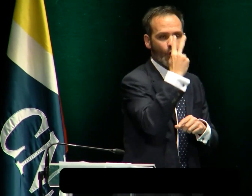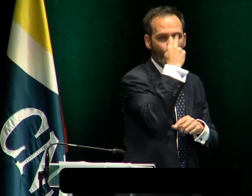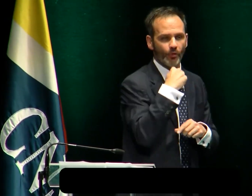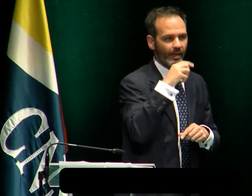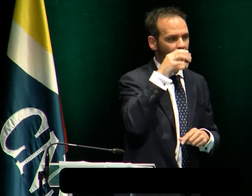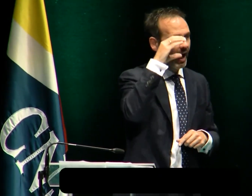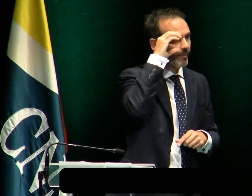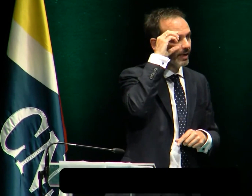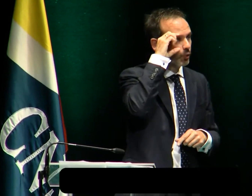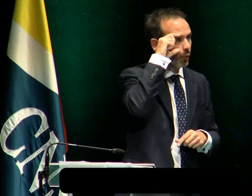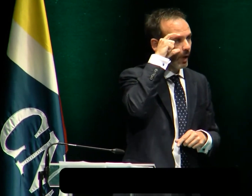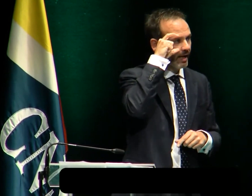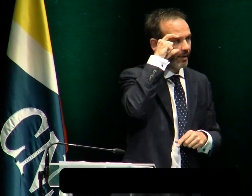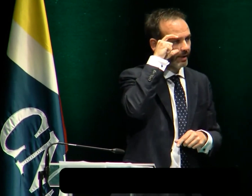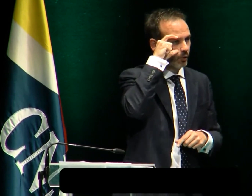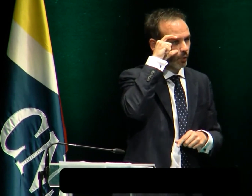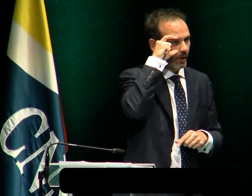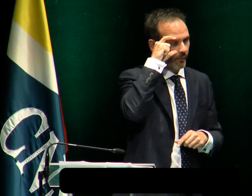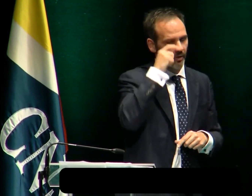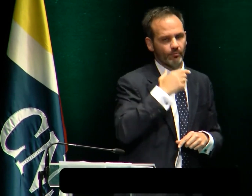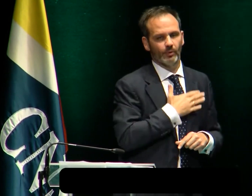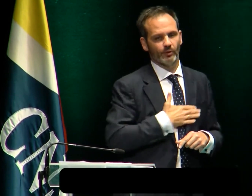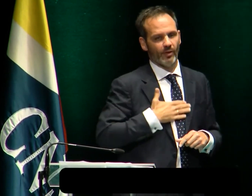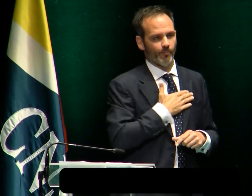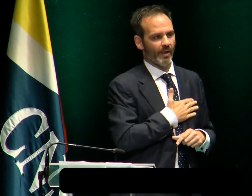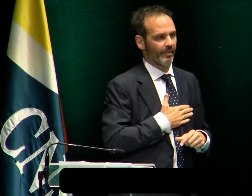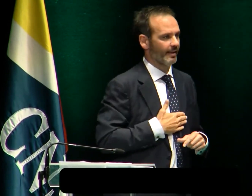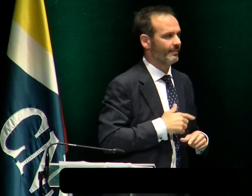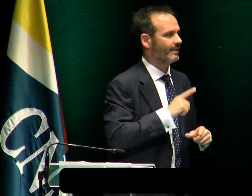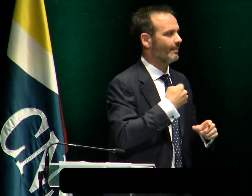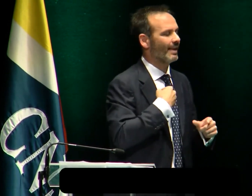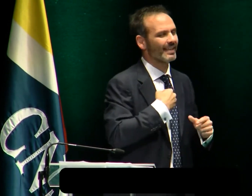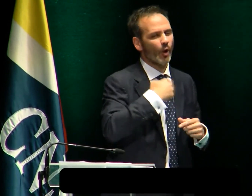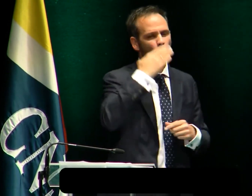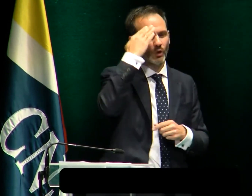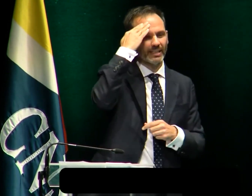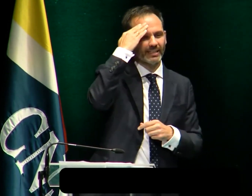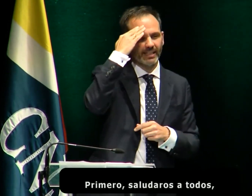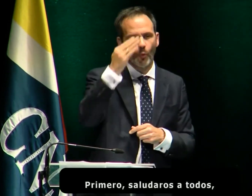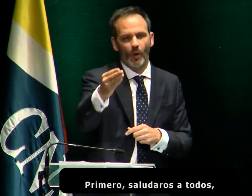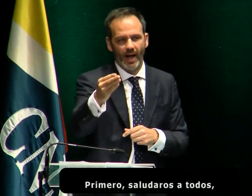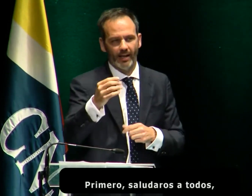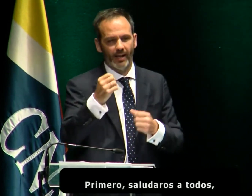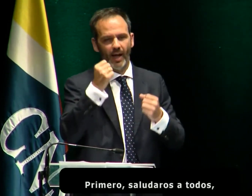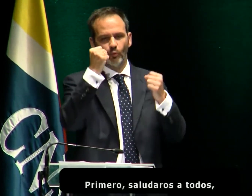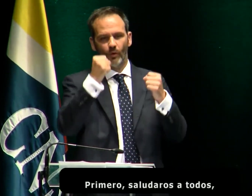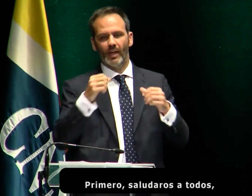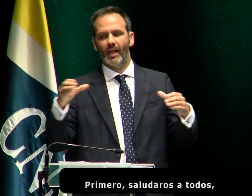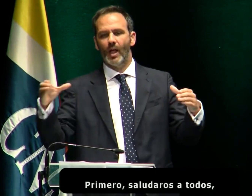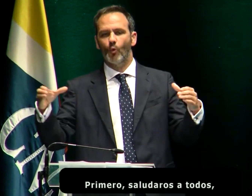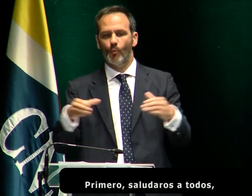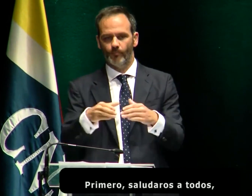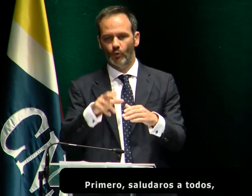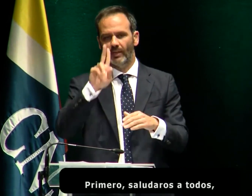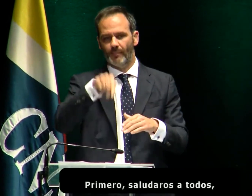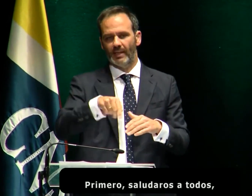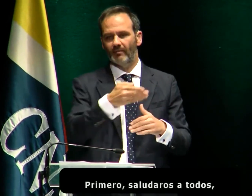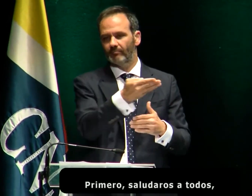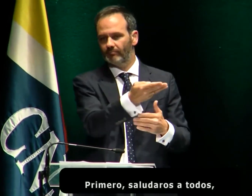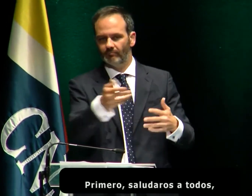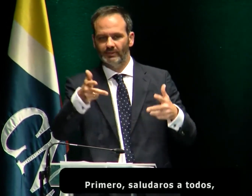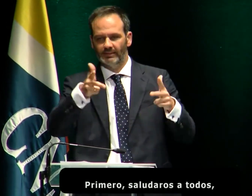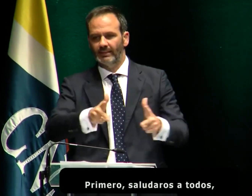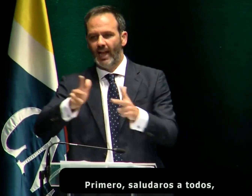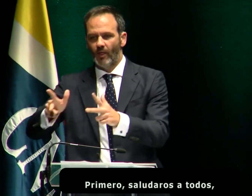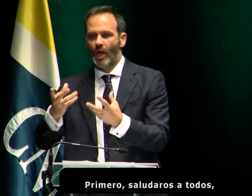También al vicepresidente segundo de la ONCE, Alberto Durán, por favor. Encantado, un placer. Y también a saludar a todas las